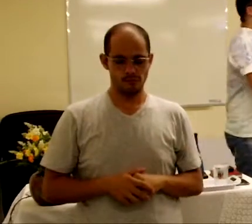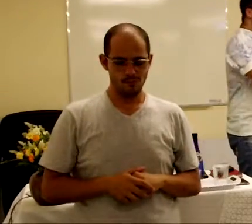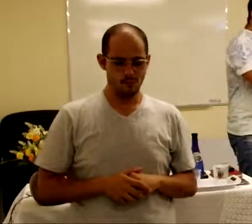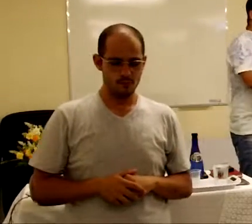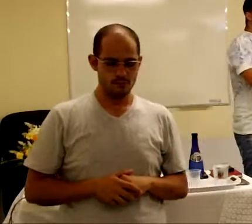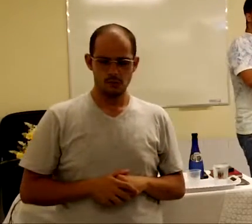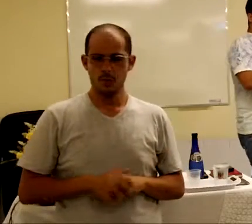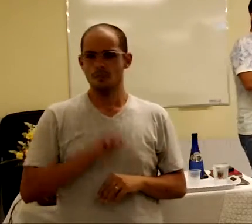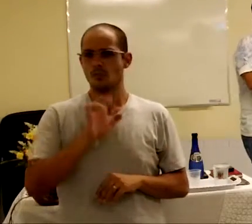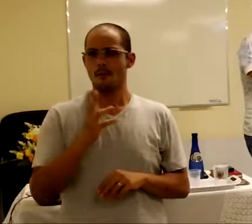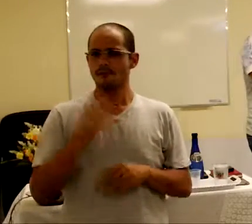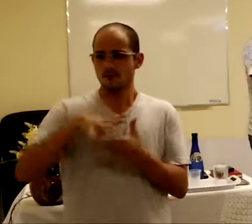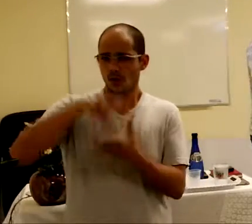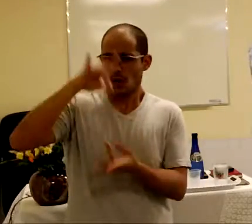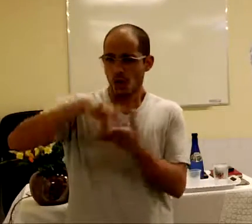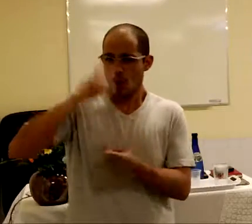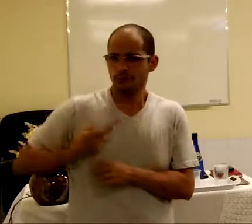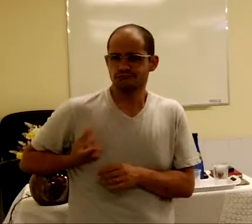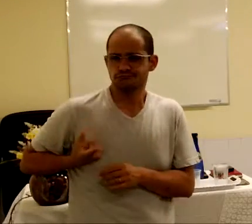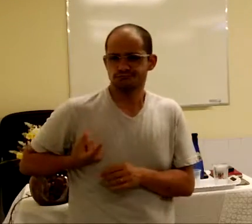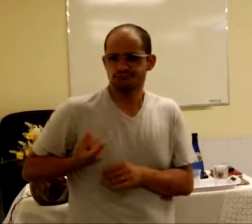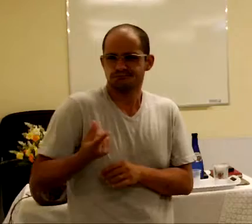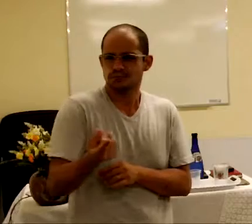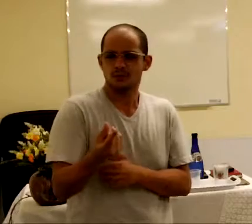A imortalidade da alma, como é que isso se processa se não há